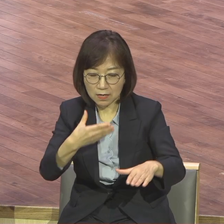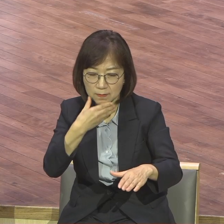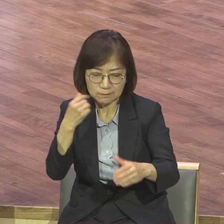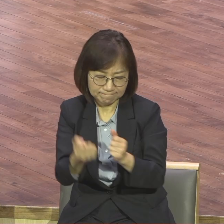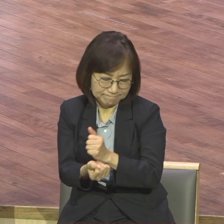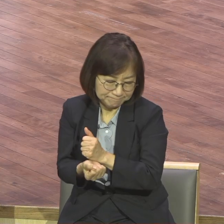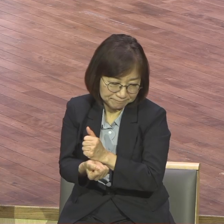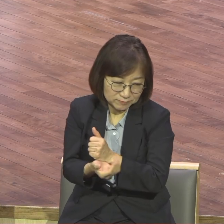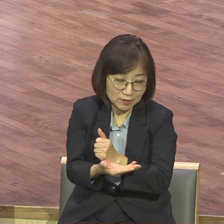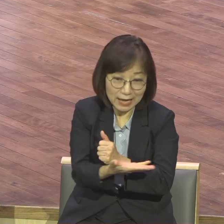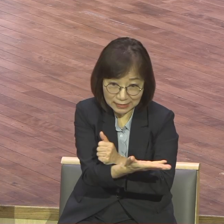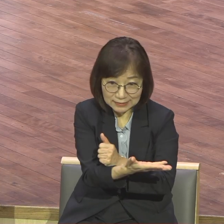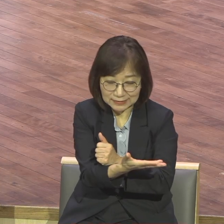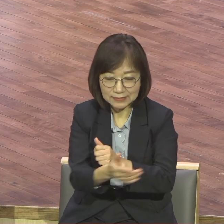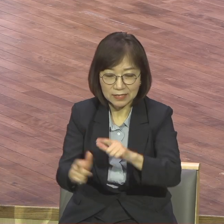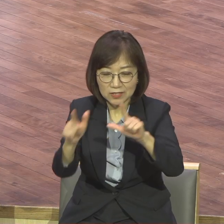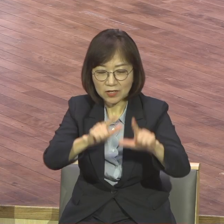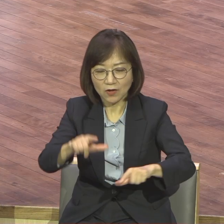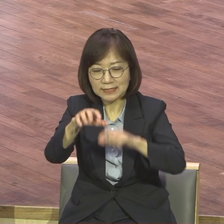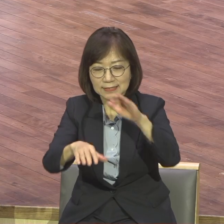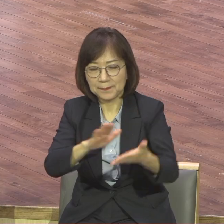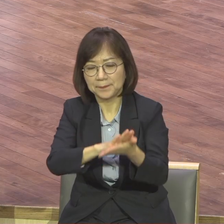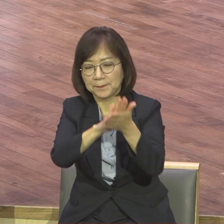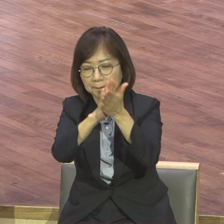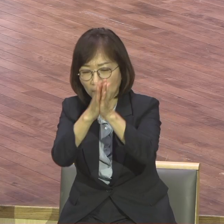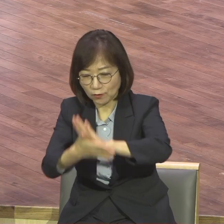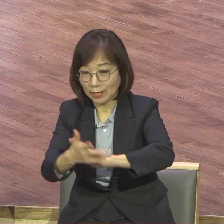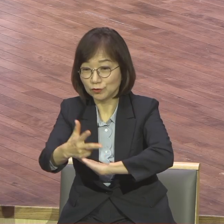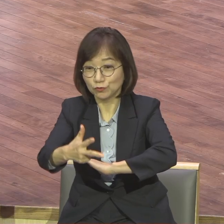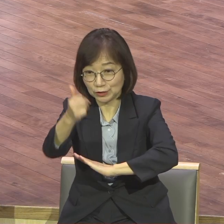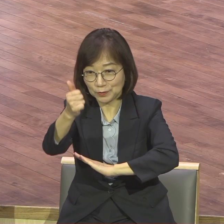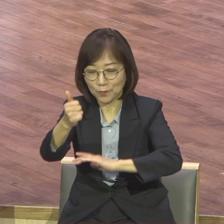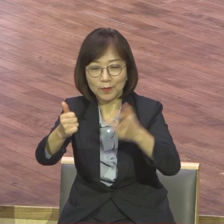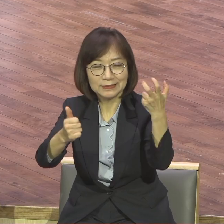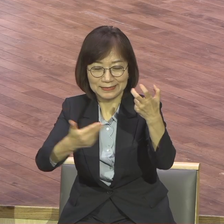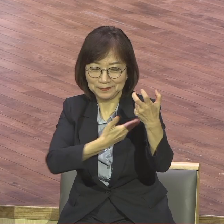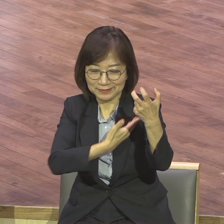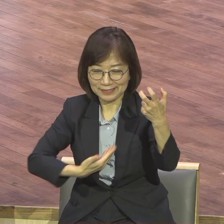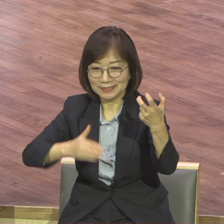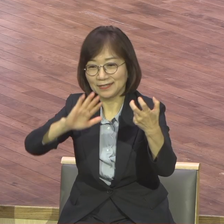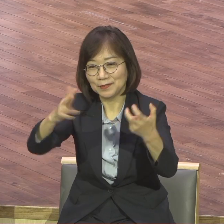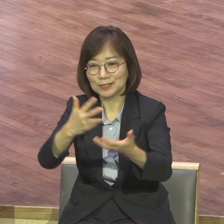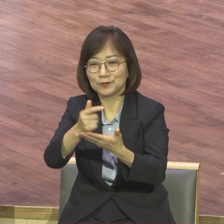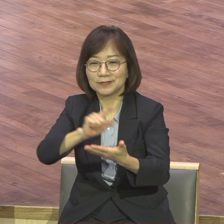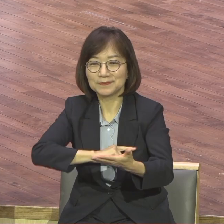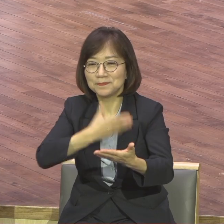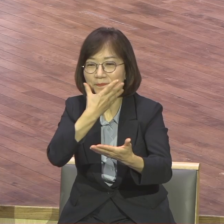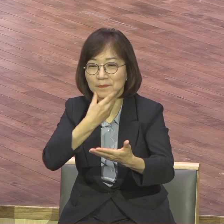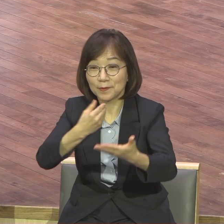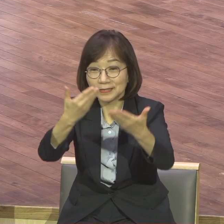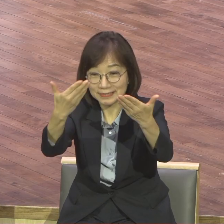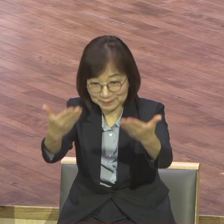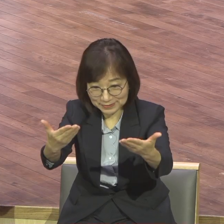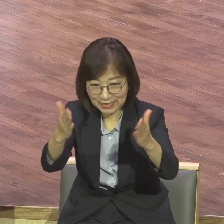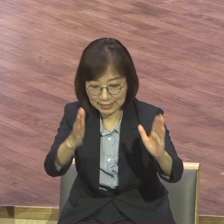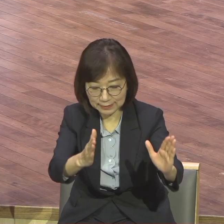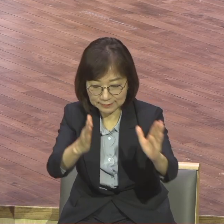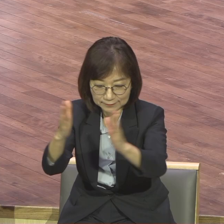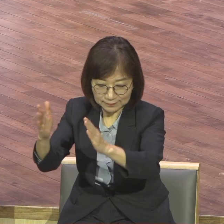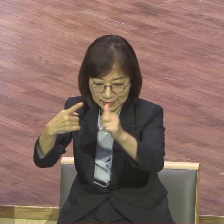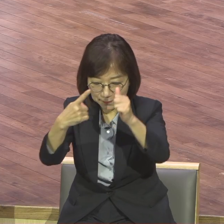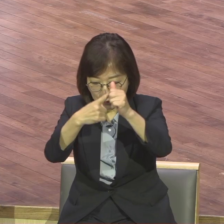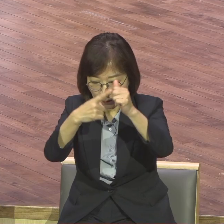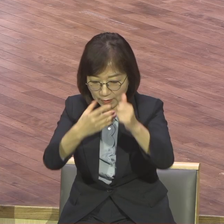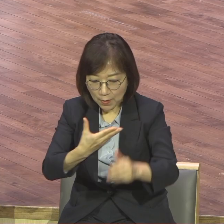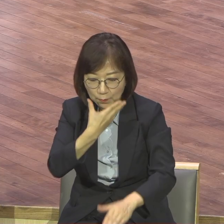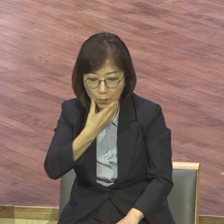현장 변화의 주역으로 70인 제사로 멋지게 서시기를 주님으로 축복합니다. 그럼 첫째로 복음적